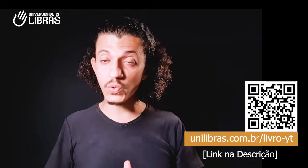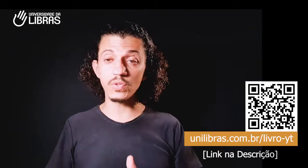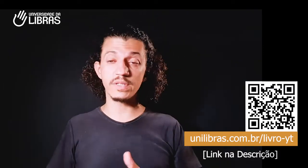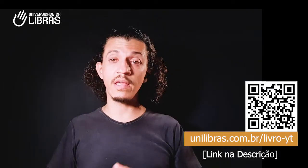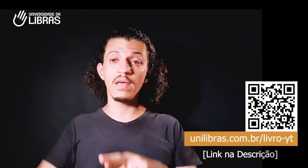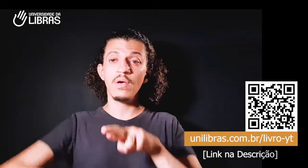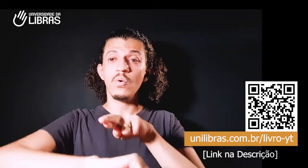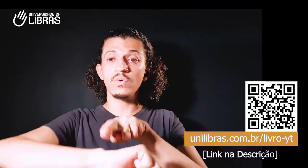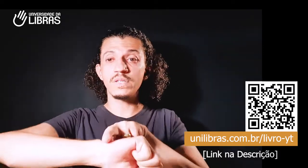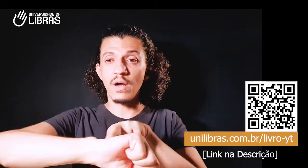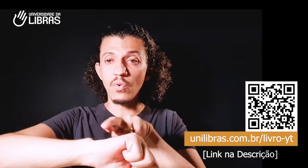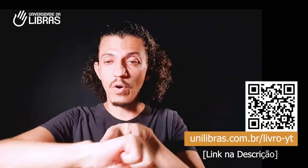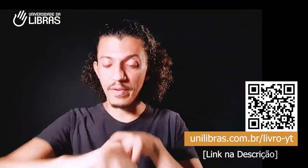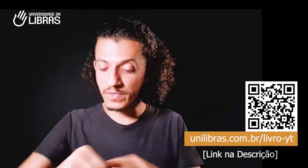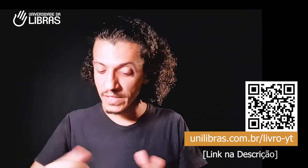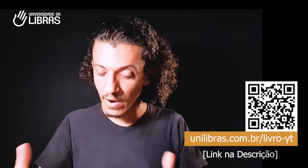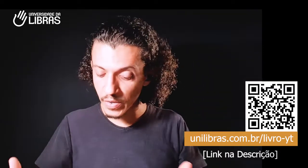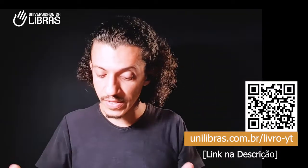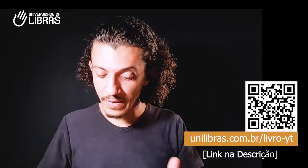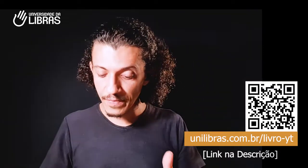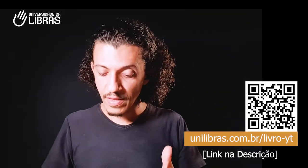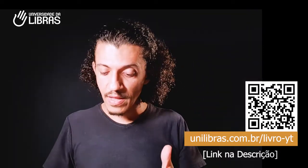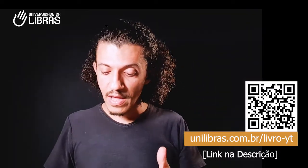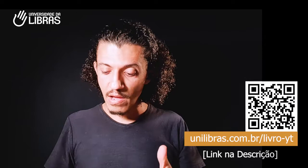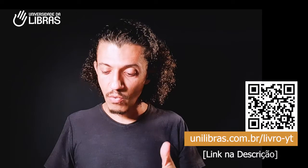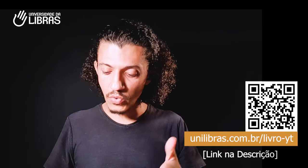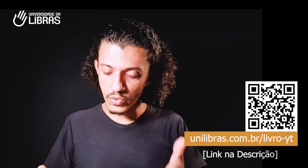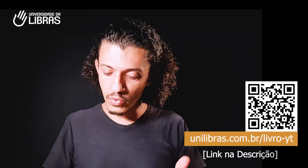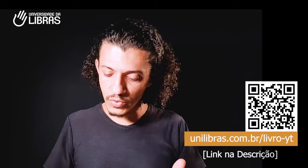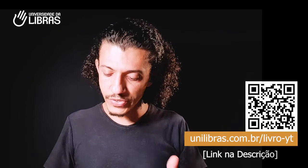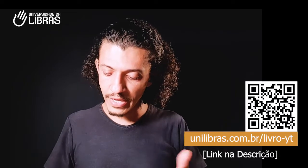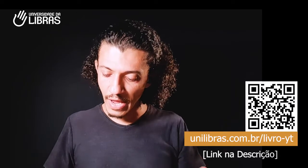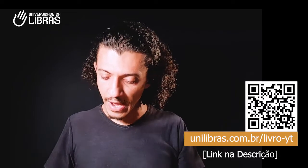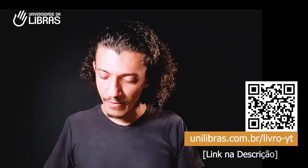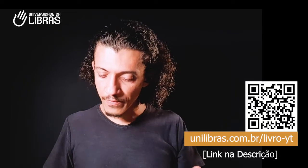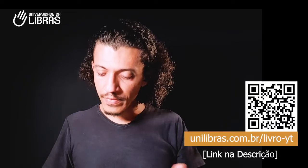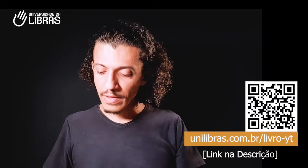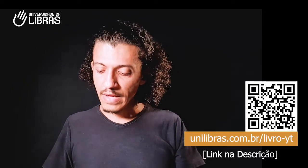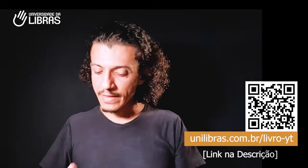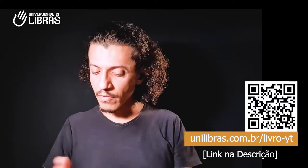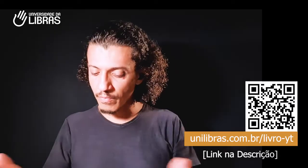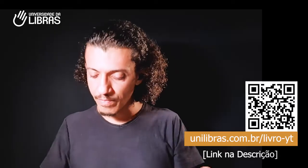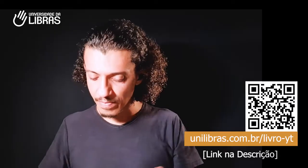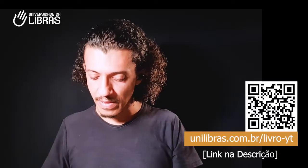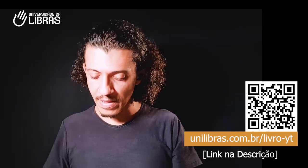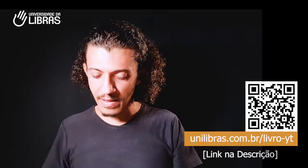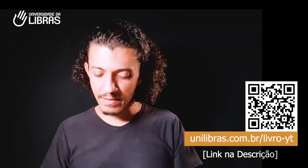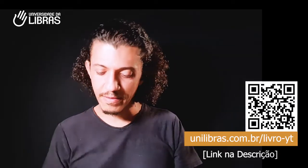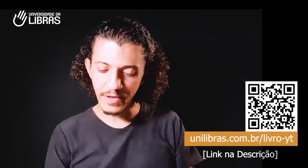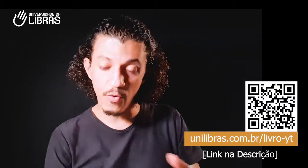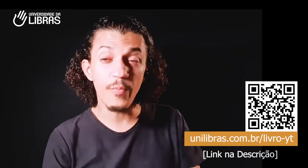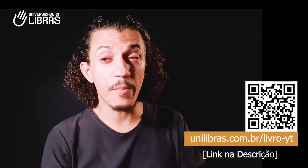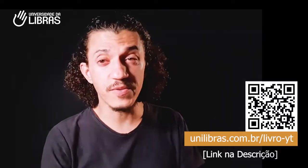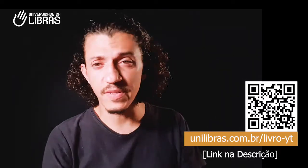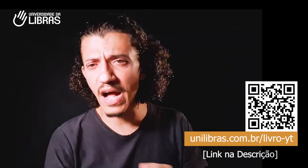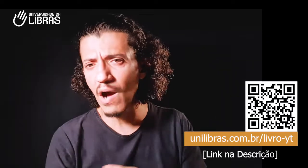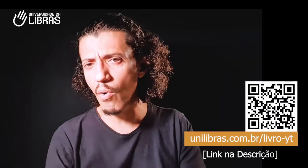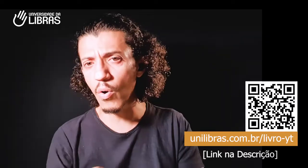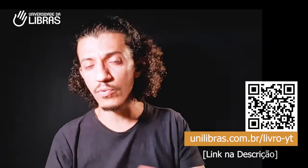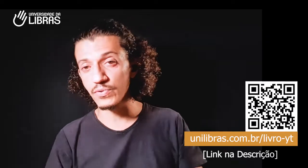sustem o sinal nome é um sinal que os surdos criaram cada um cria o profissional